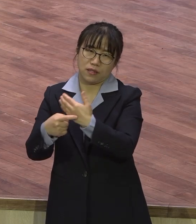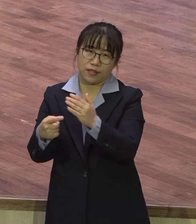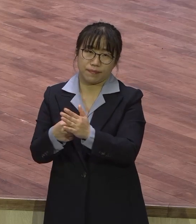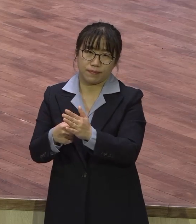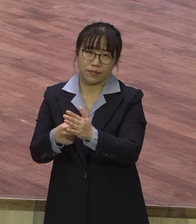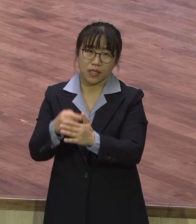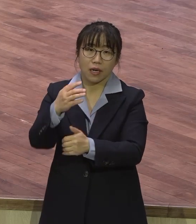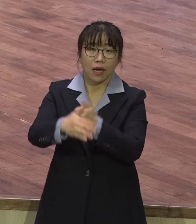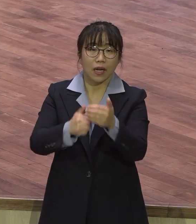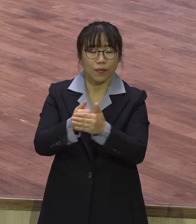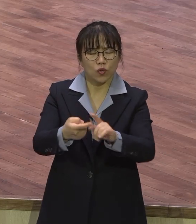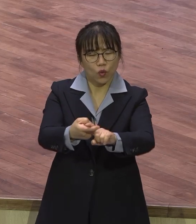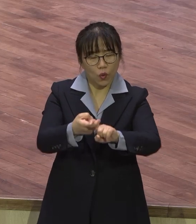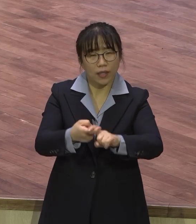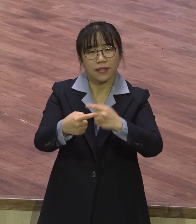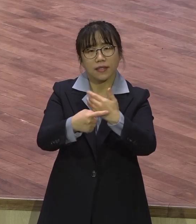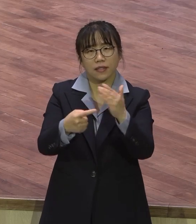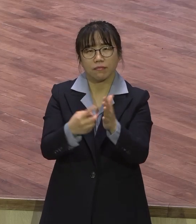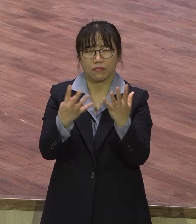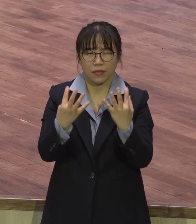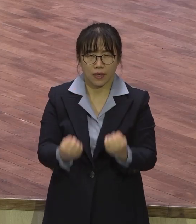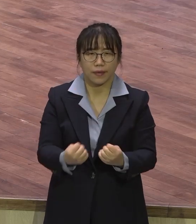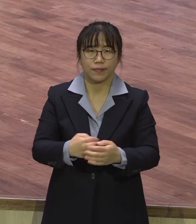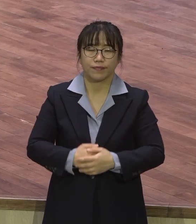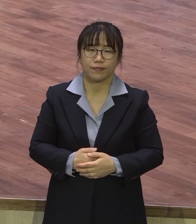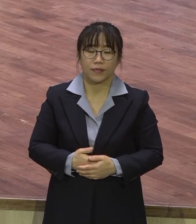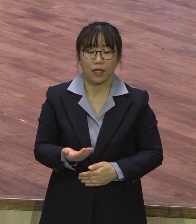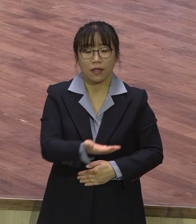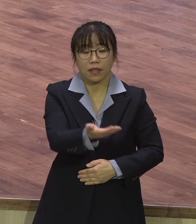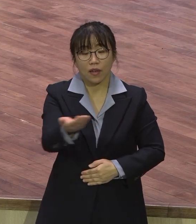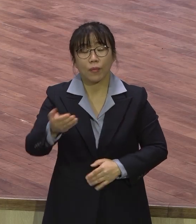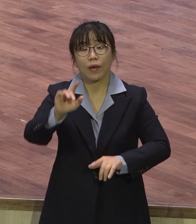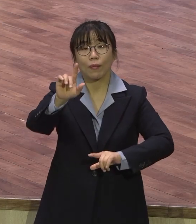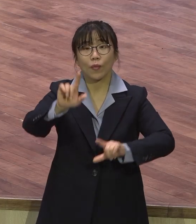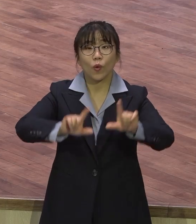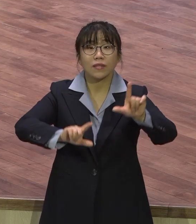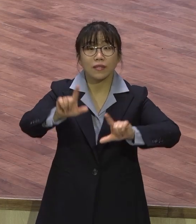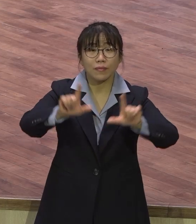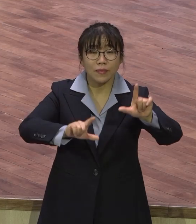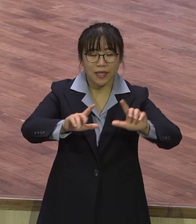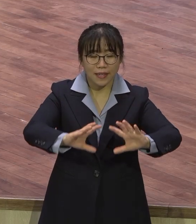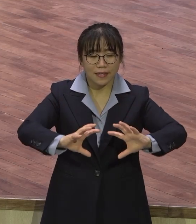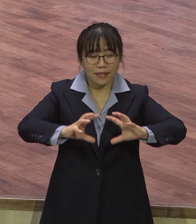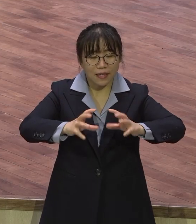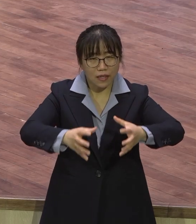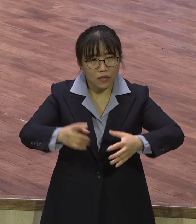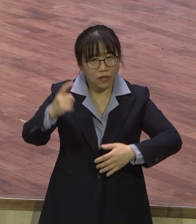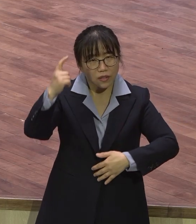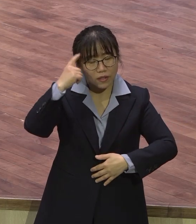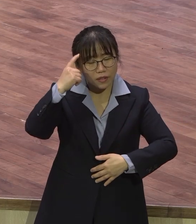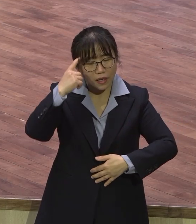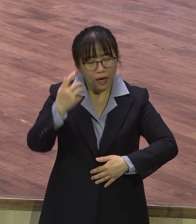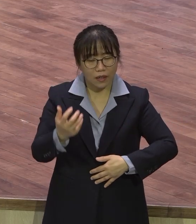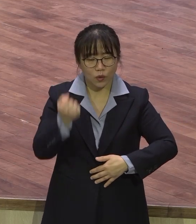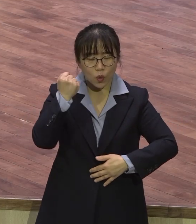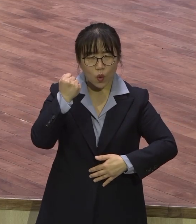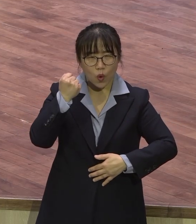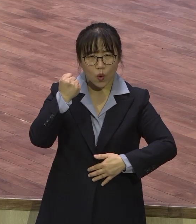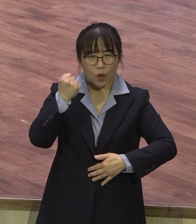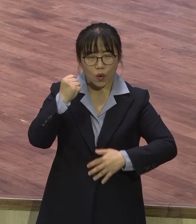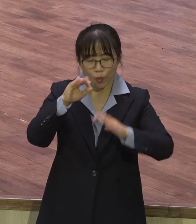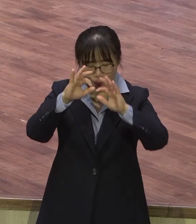하나님께서 관심과 여러분의 지금 모습 세상적인 가치 기준으로 절대 여러분 바라보면 안 돼요